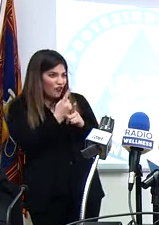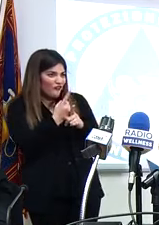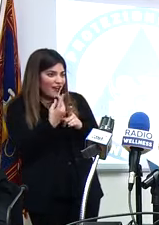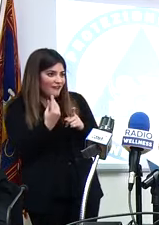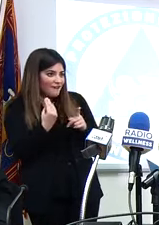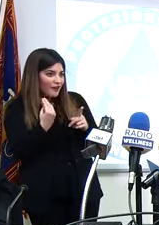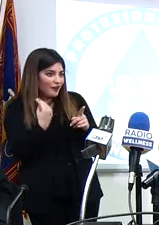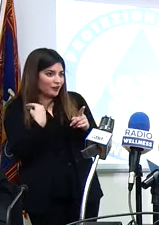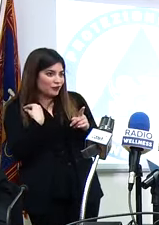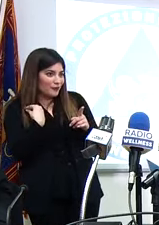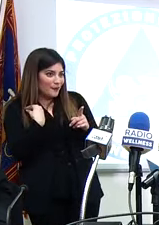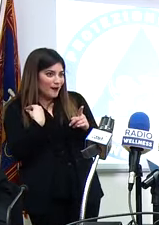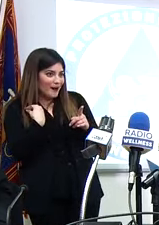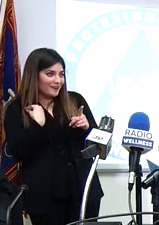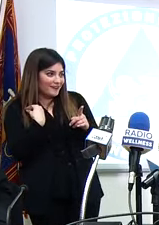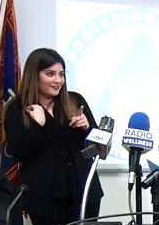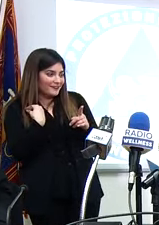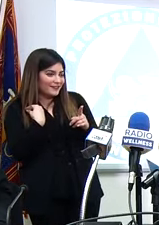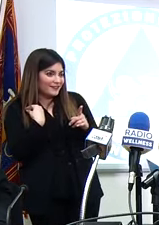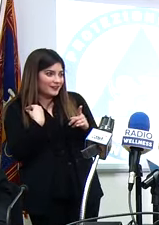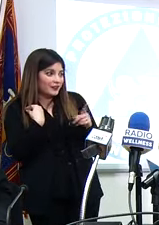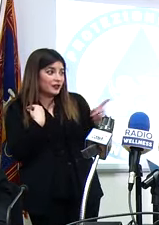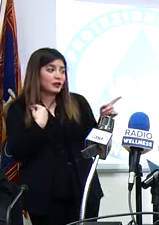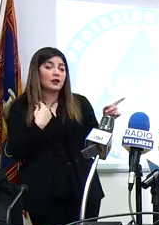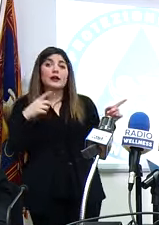perché mi ha chiesto martedì. Sono